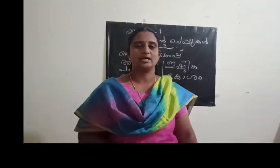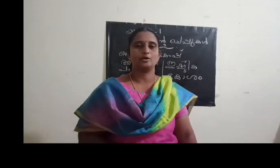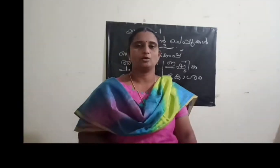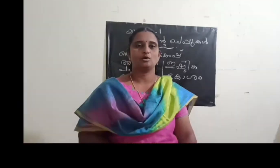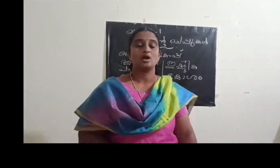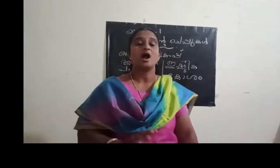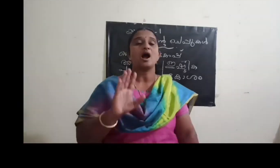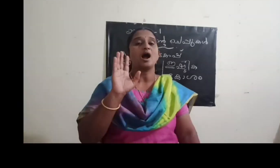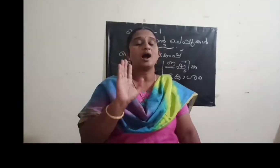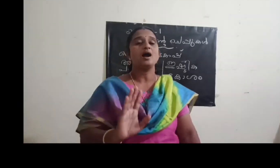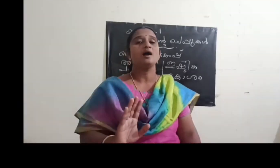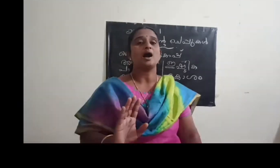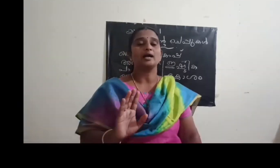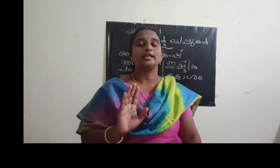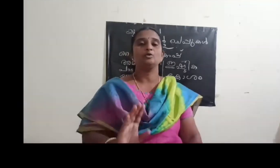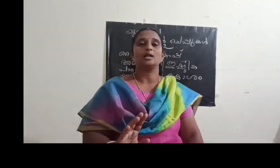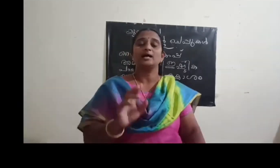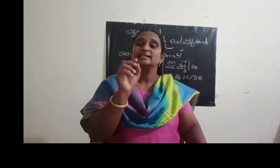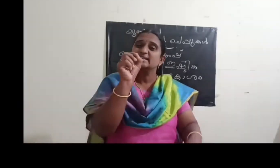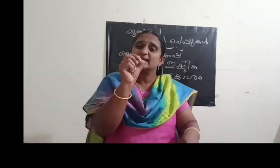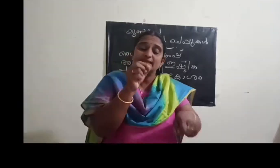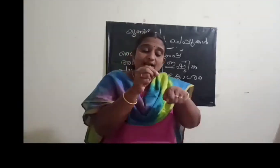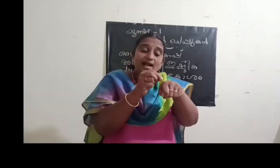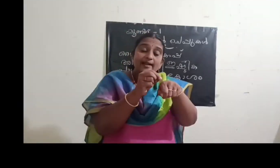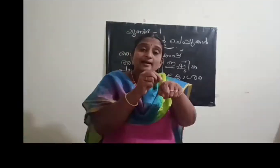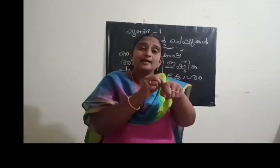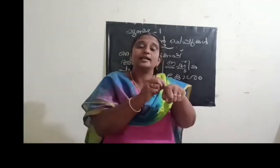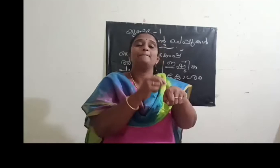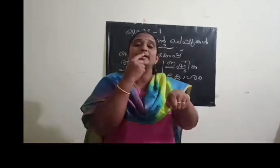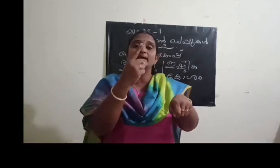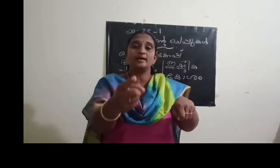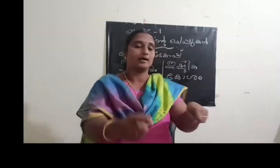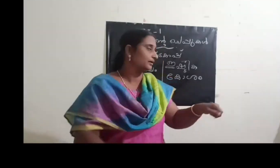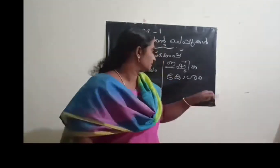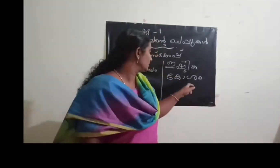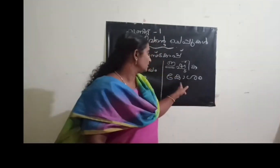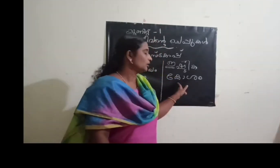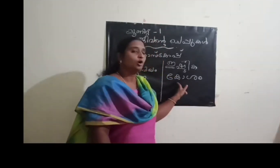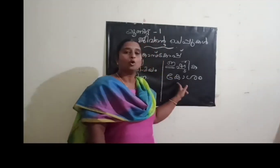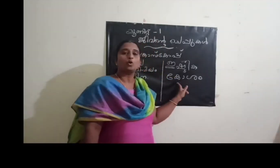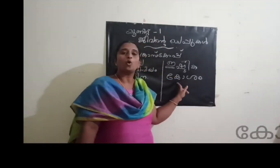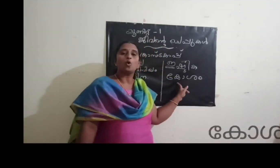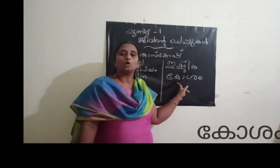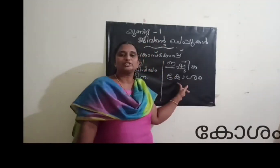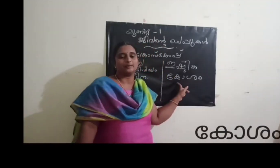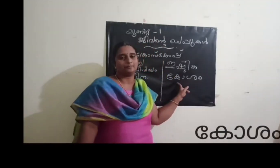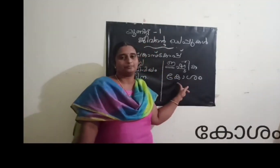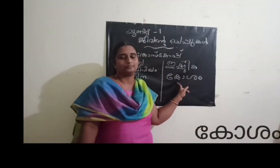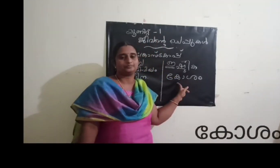മനസ്സിലായോ? ആ അങ്ങനെയുള്ള ചെറിയ ഘടകങ്ങളുടെ പേരാണ് കോശം.